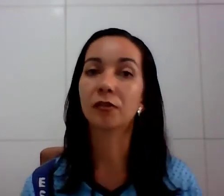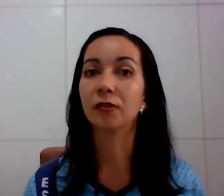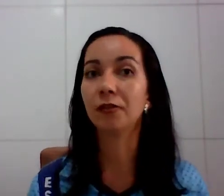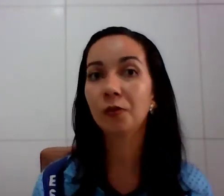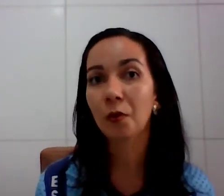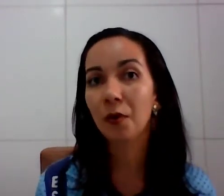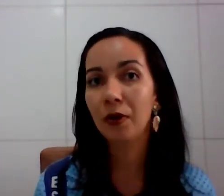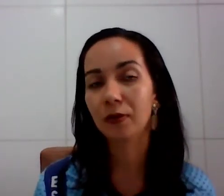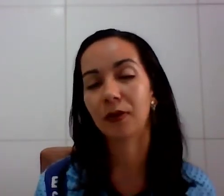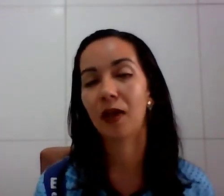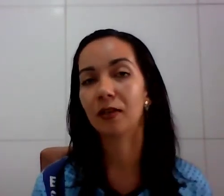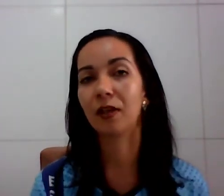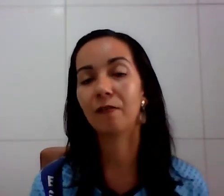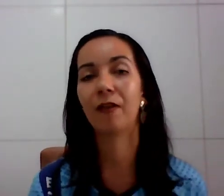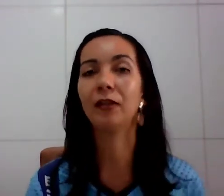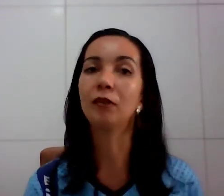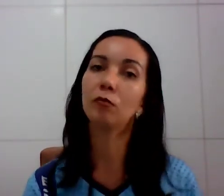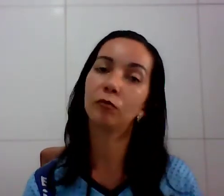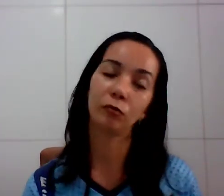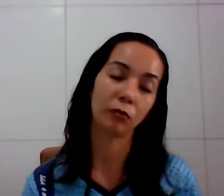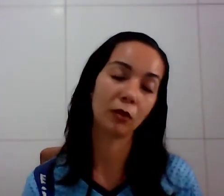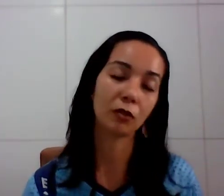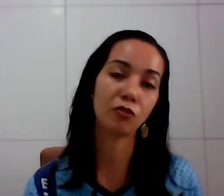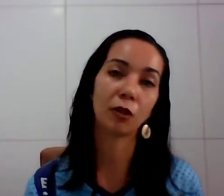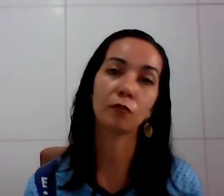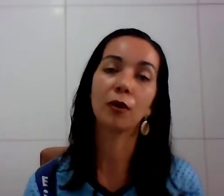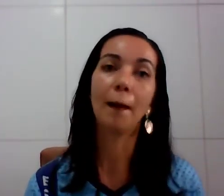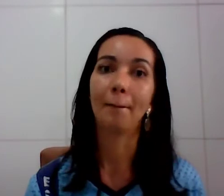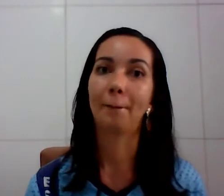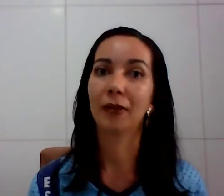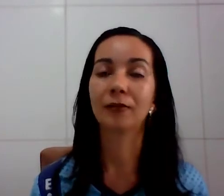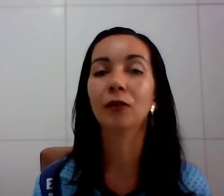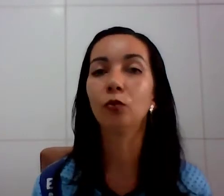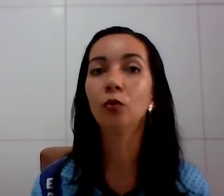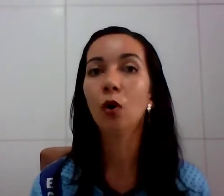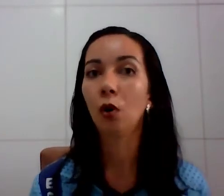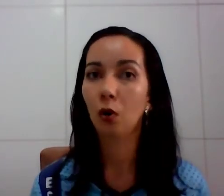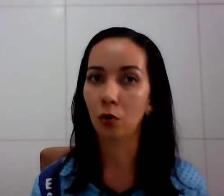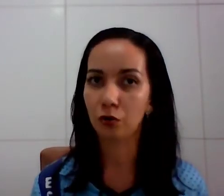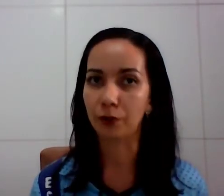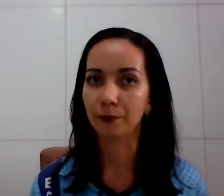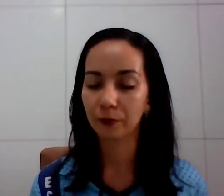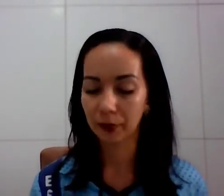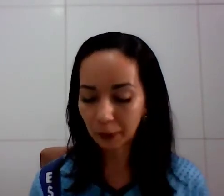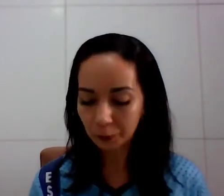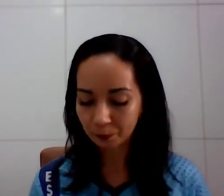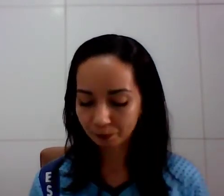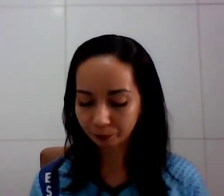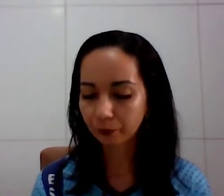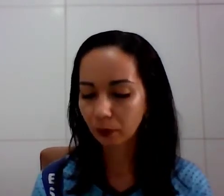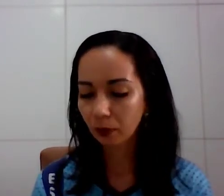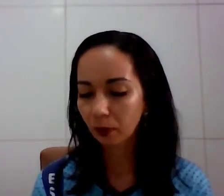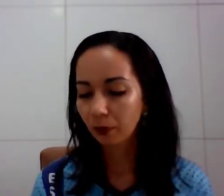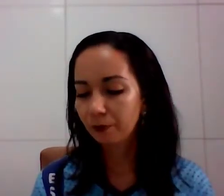nossas escolhas, elas refletem no que nós estamos passando hoje, certo?